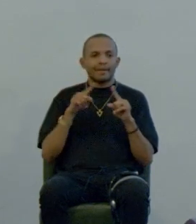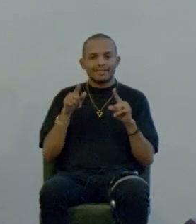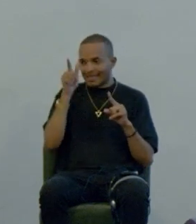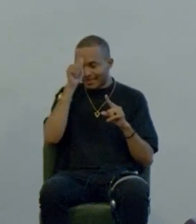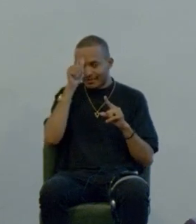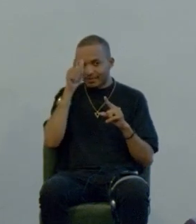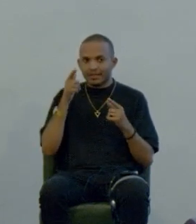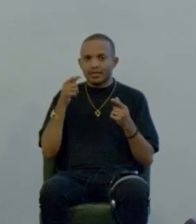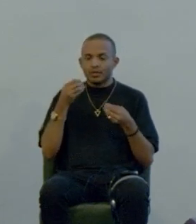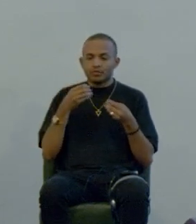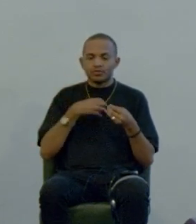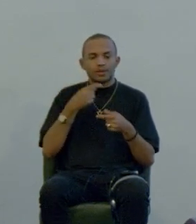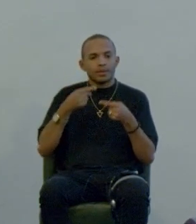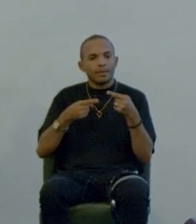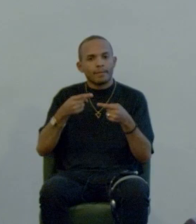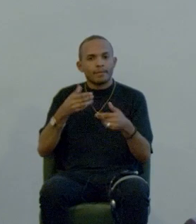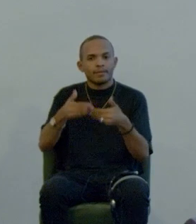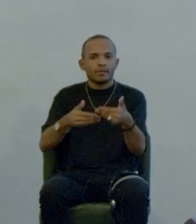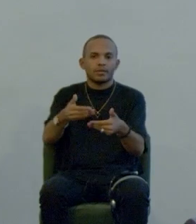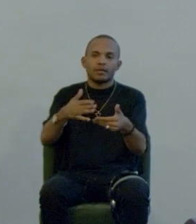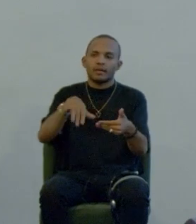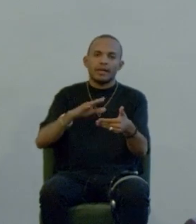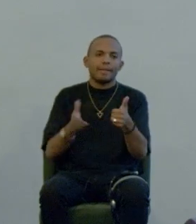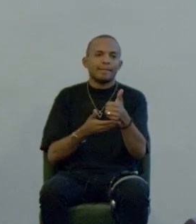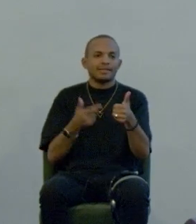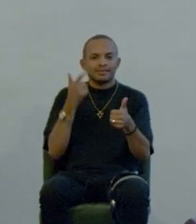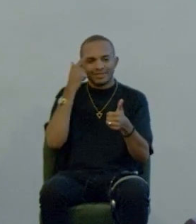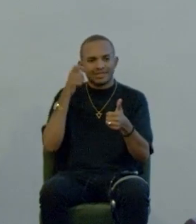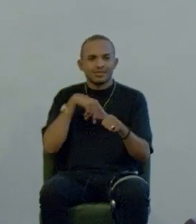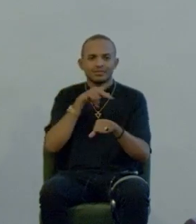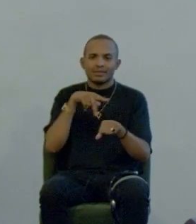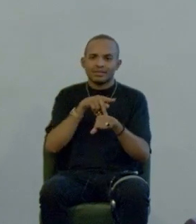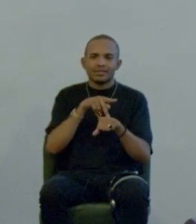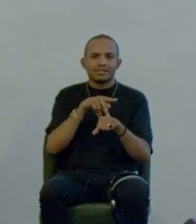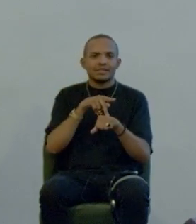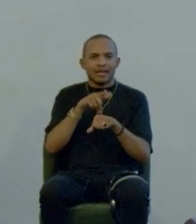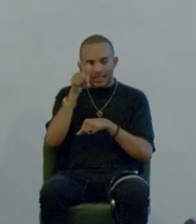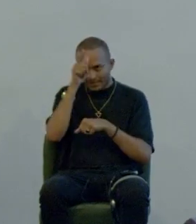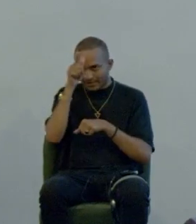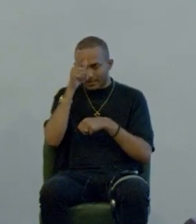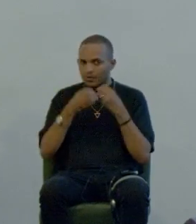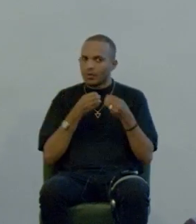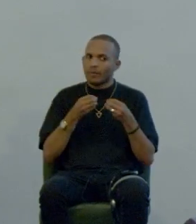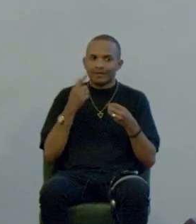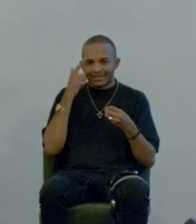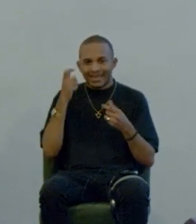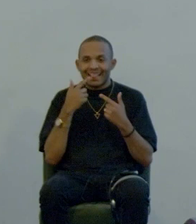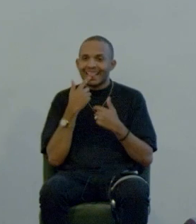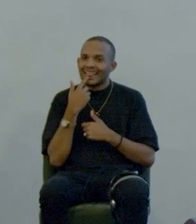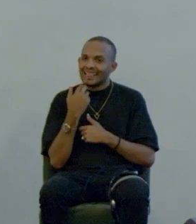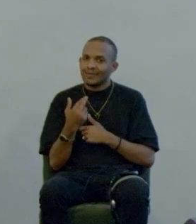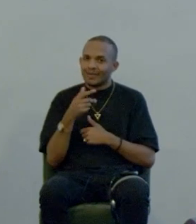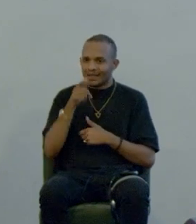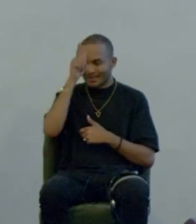passando por um processo político de unificação que tinha como base a ideia de uma nação alemã, tinha como base a ideia de que a língua